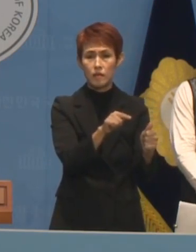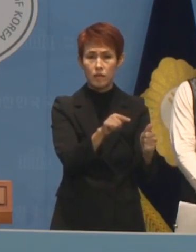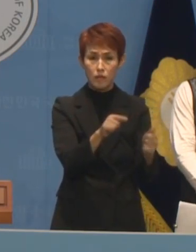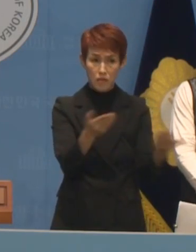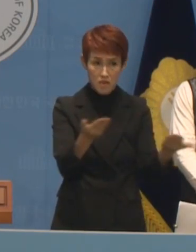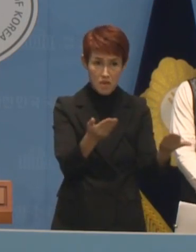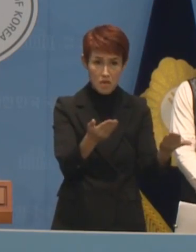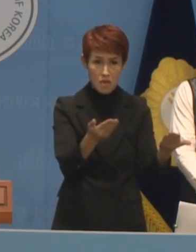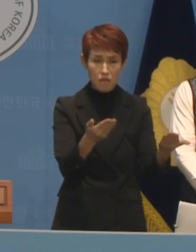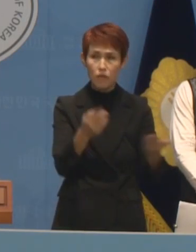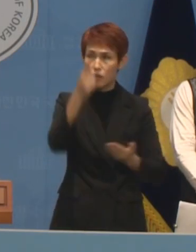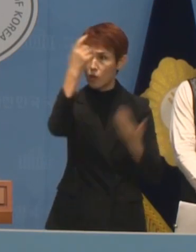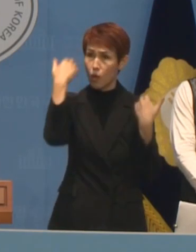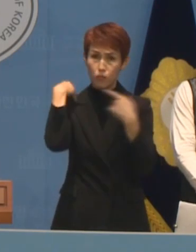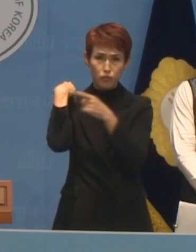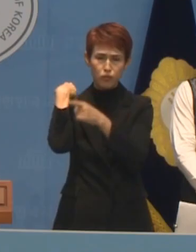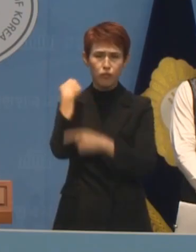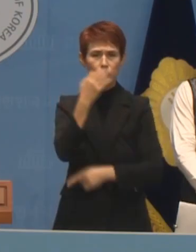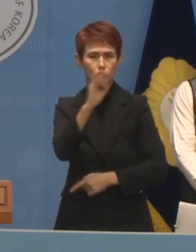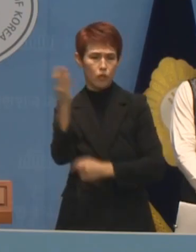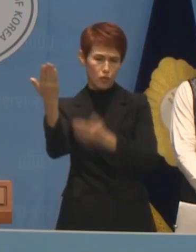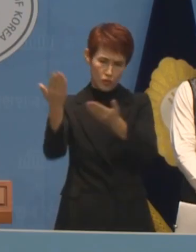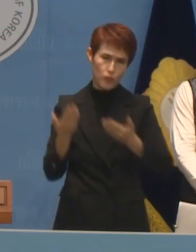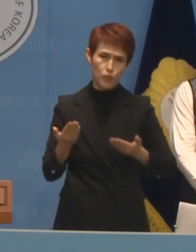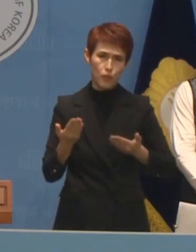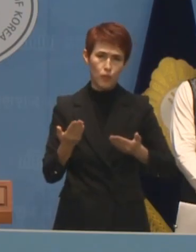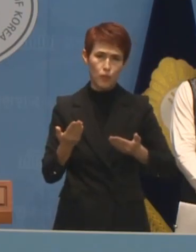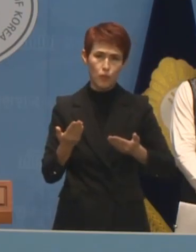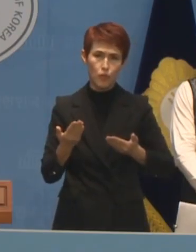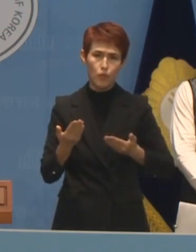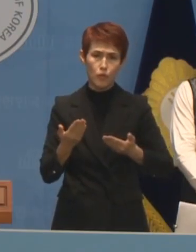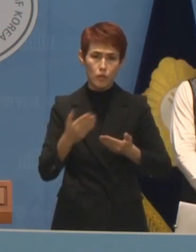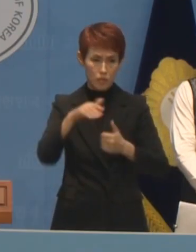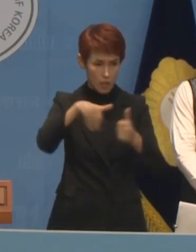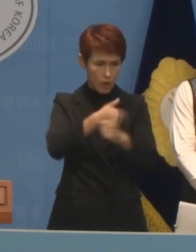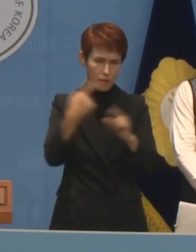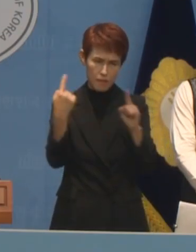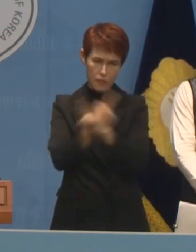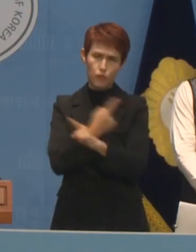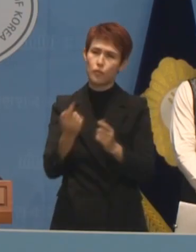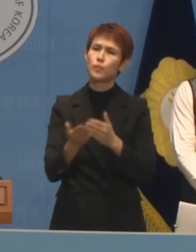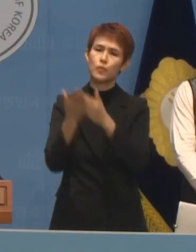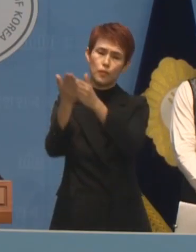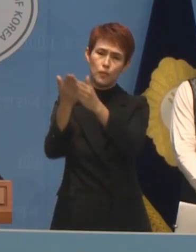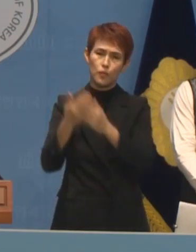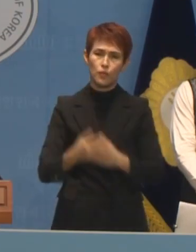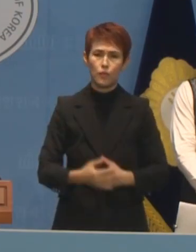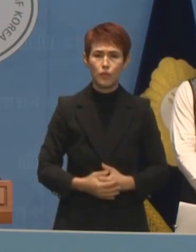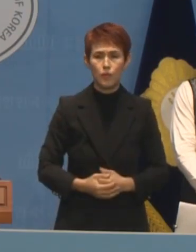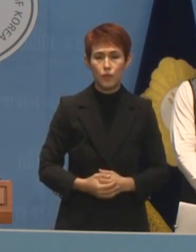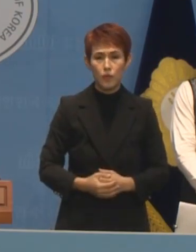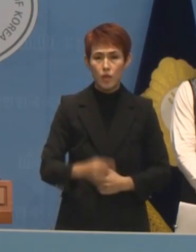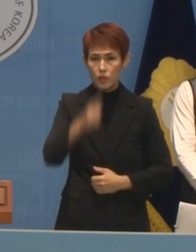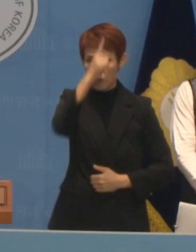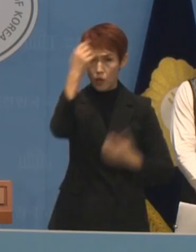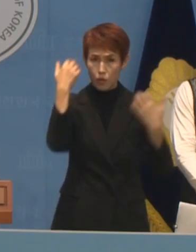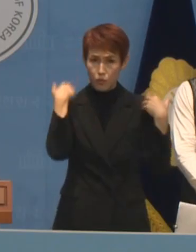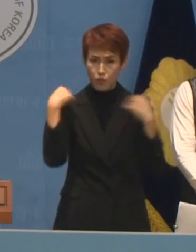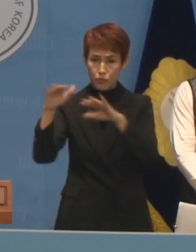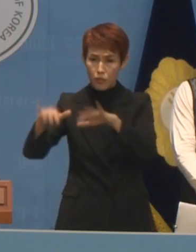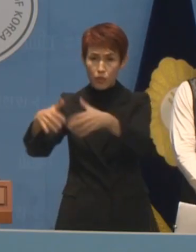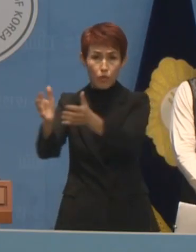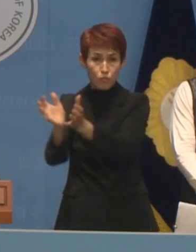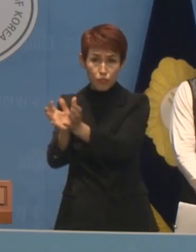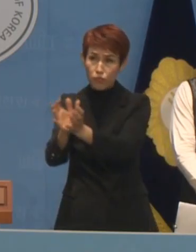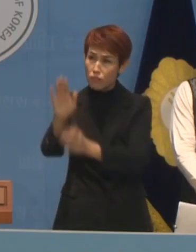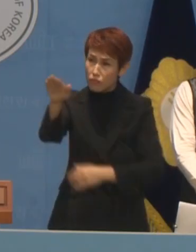노동을 정부는 인정하고 그 처우를 개선해야 할 것입니다. 정부와